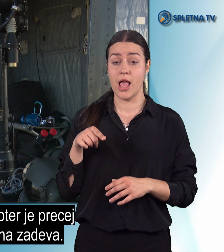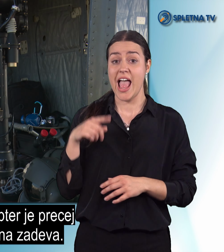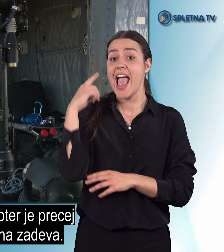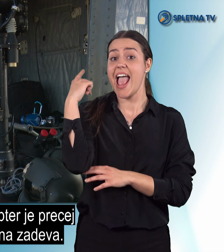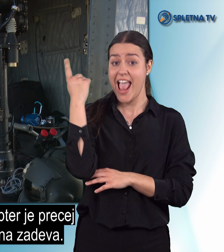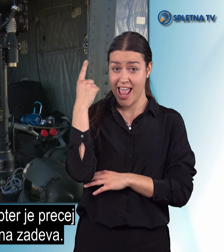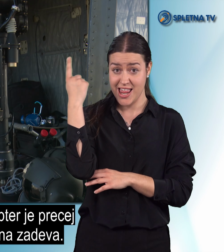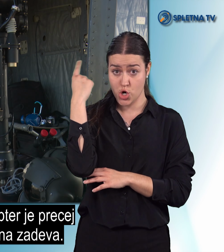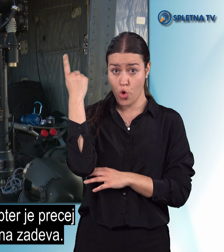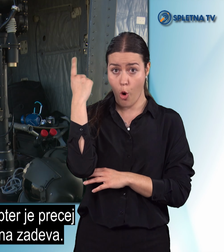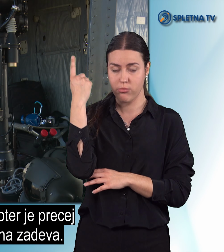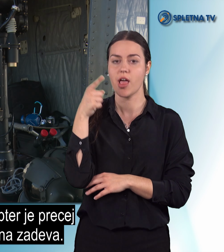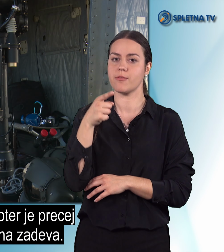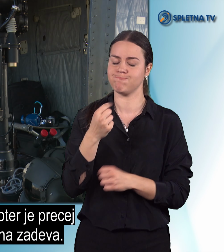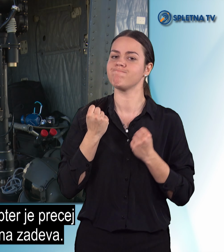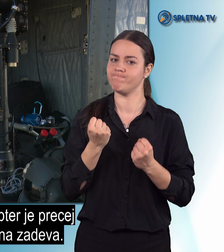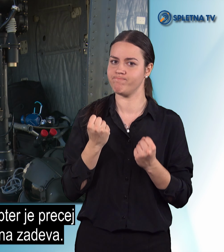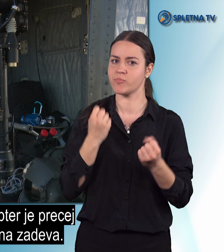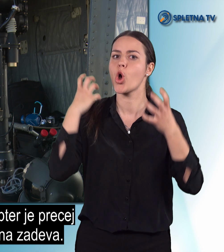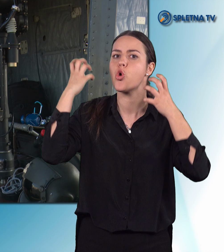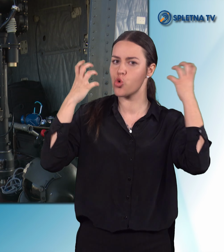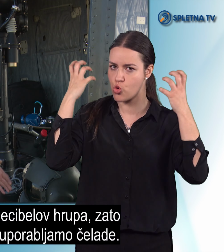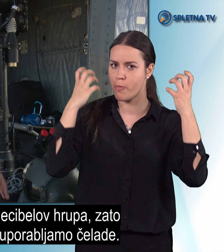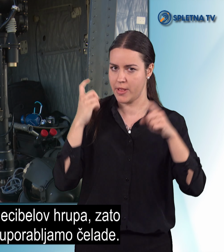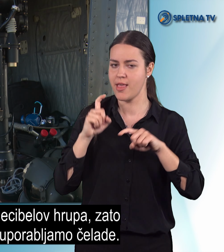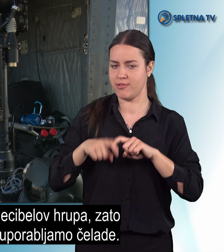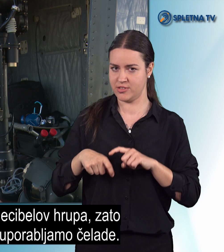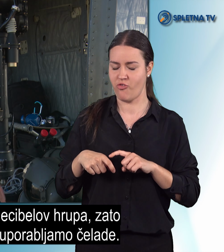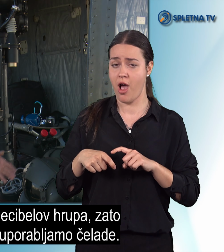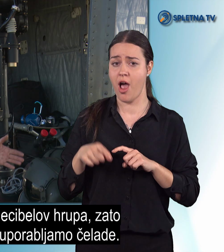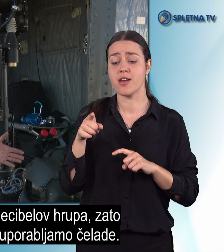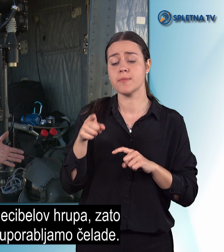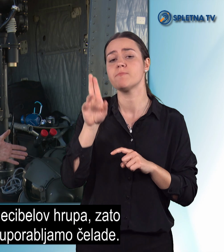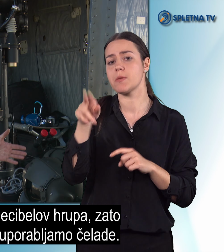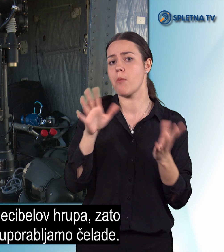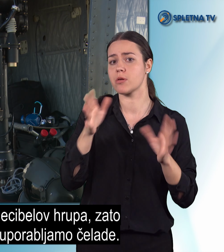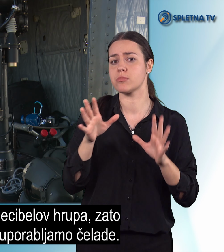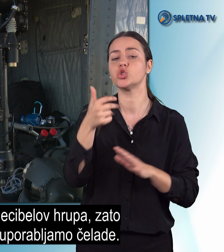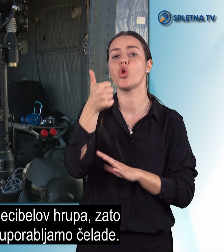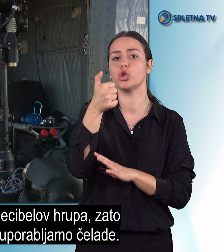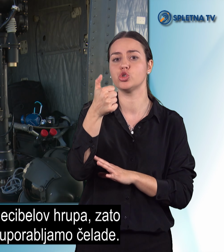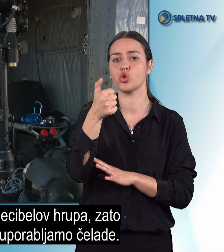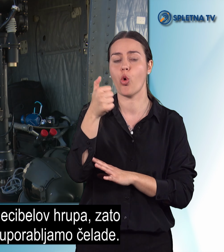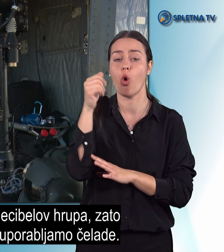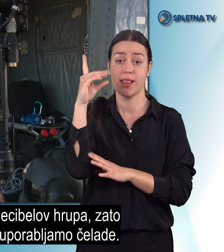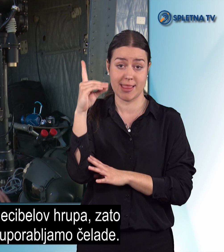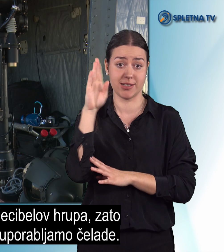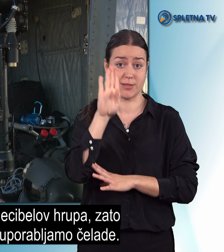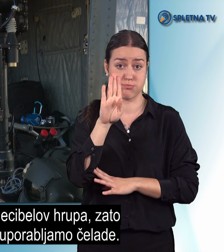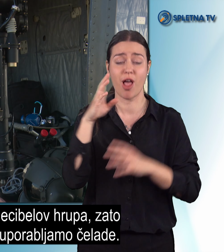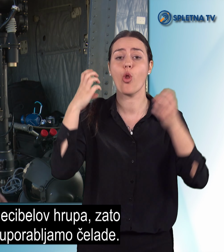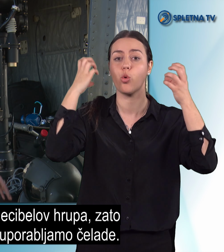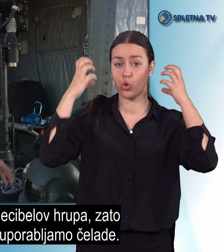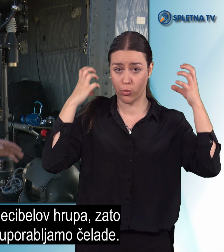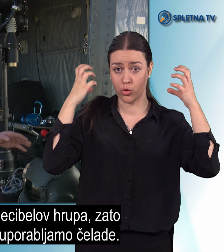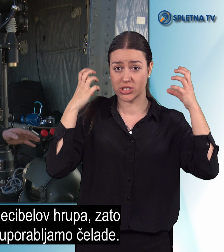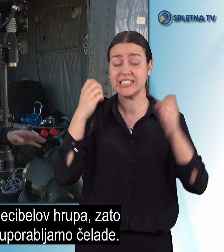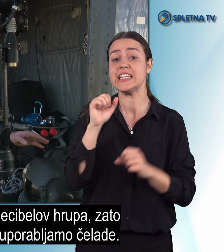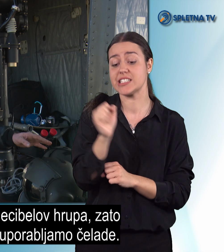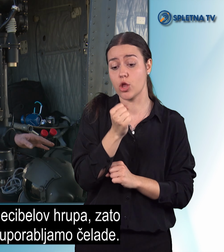Sam helikopter je precej hrupna zadeva. Ima približno 100 decibelov hrupnosti.